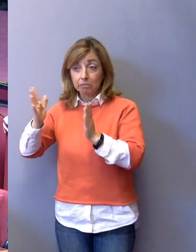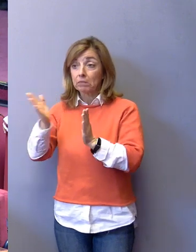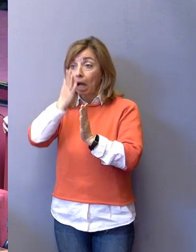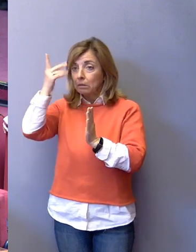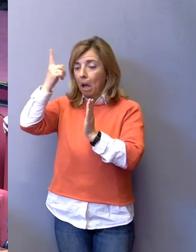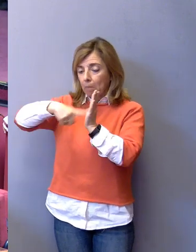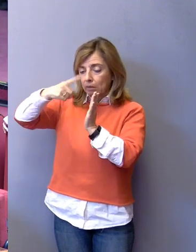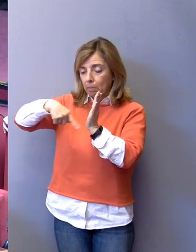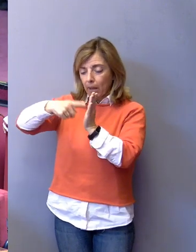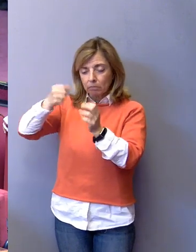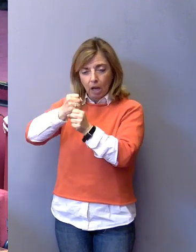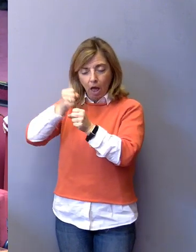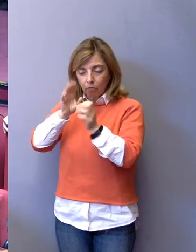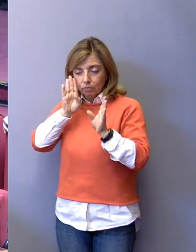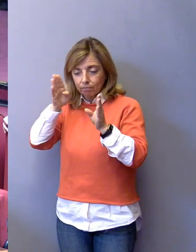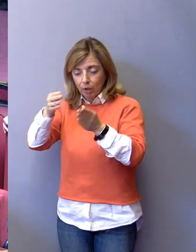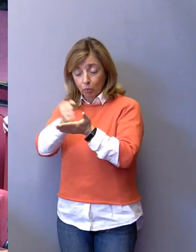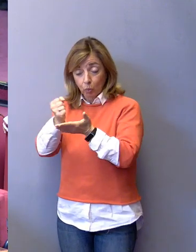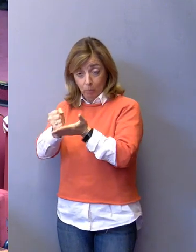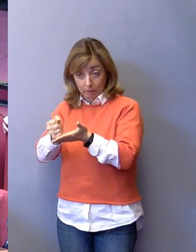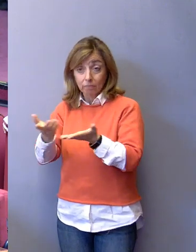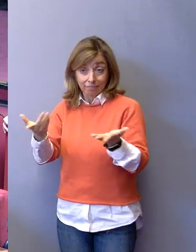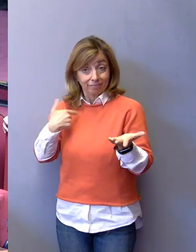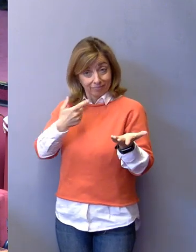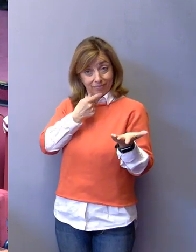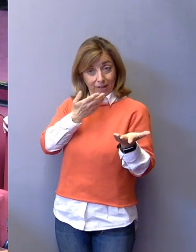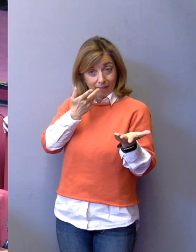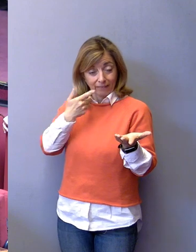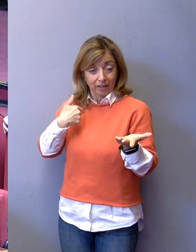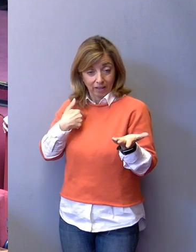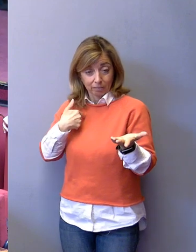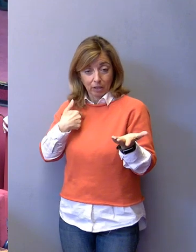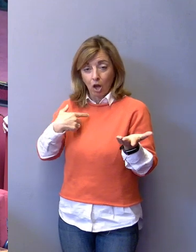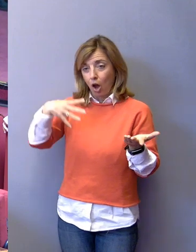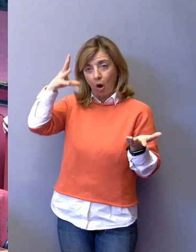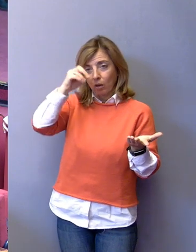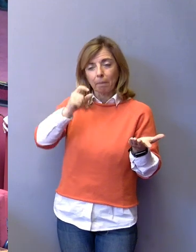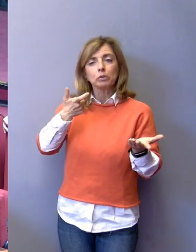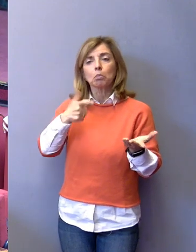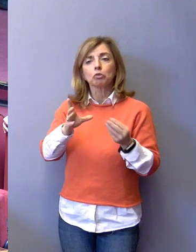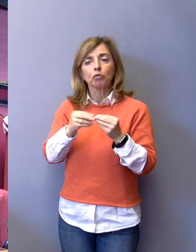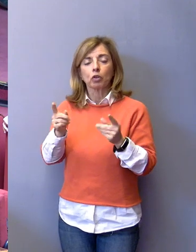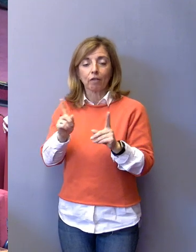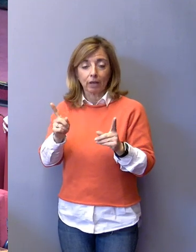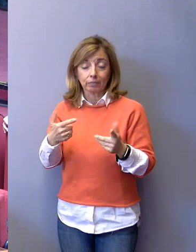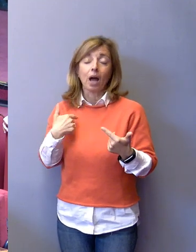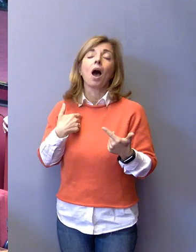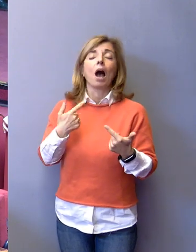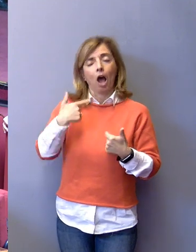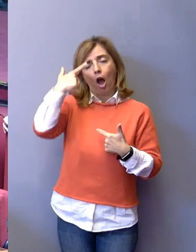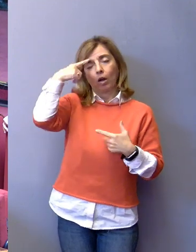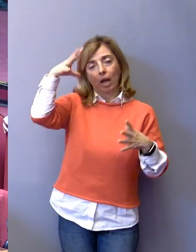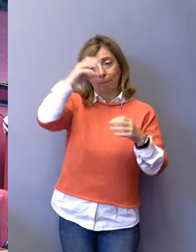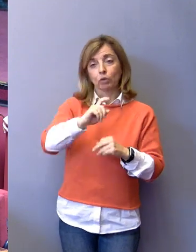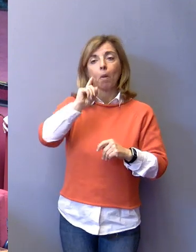stato bello Non ho capito perché non è stato fatto francamente Oppure lo capisco bene cioè è meglio non ascoltarmi nessuno andare avanti come nei treni